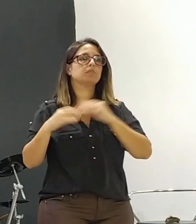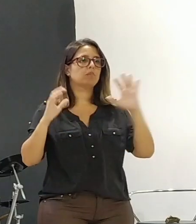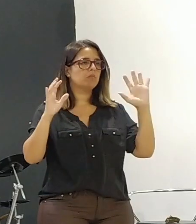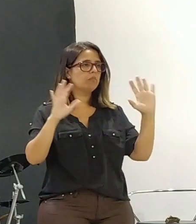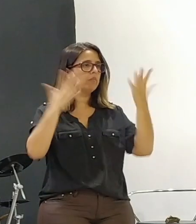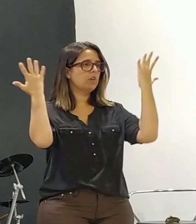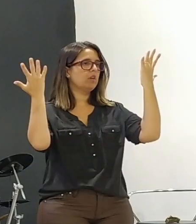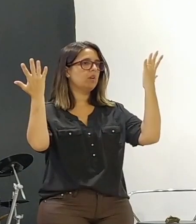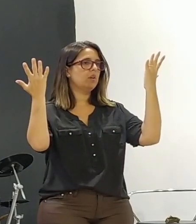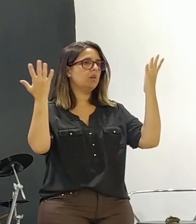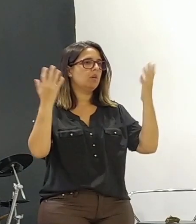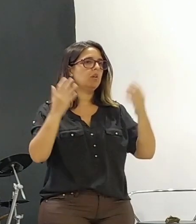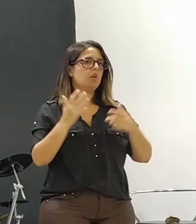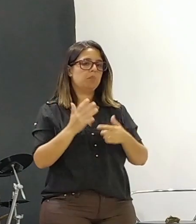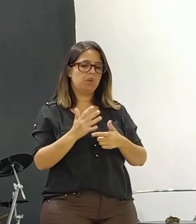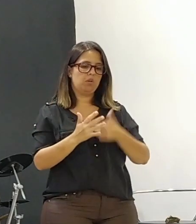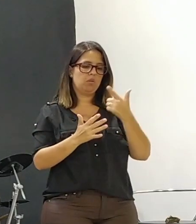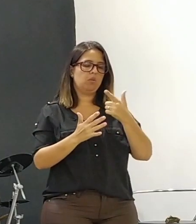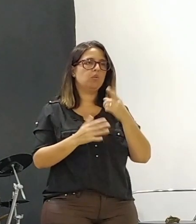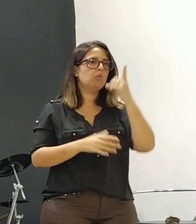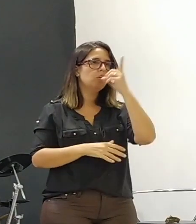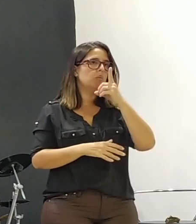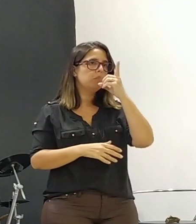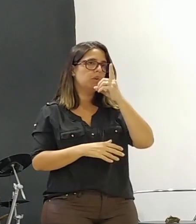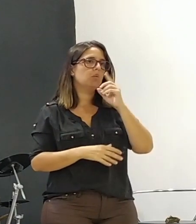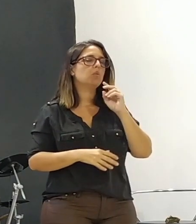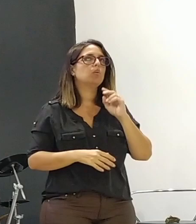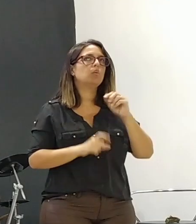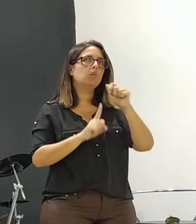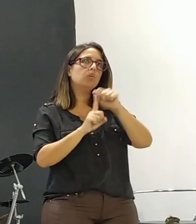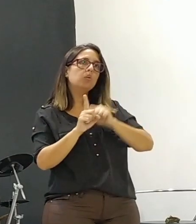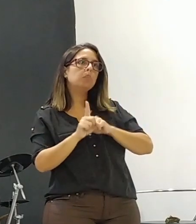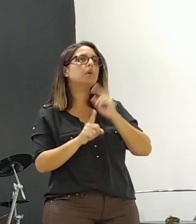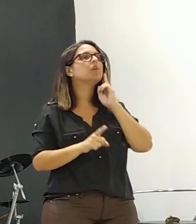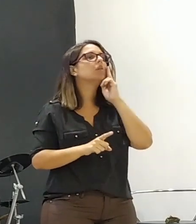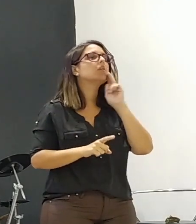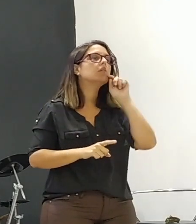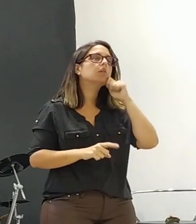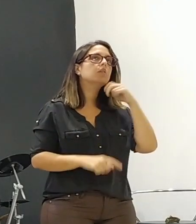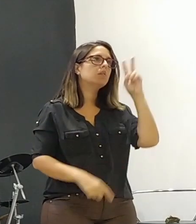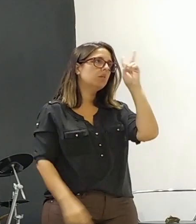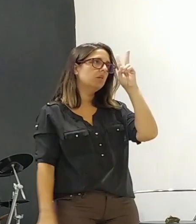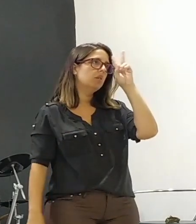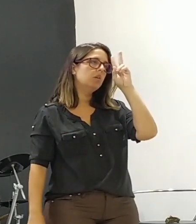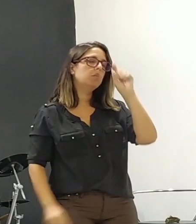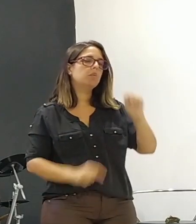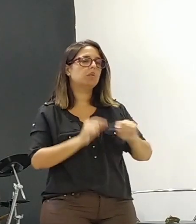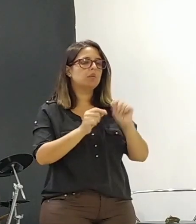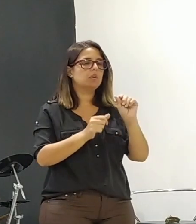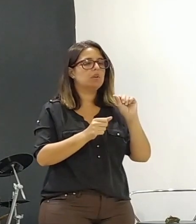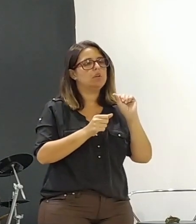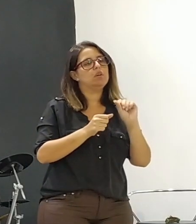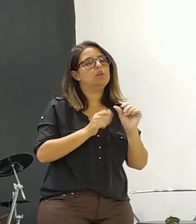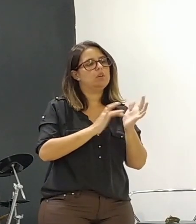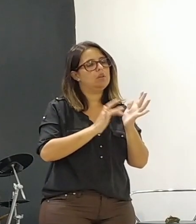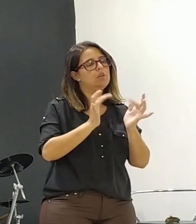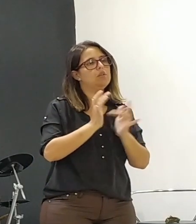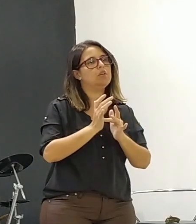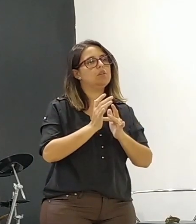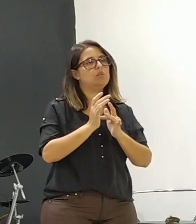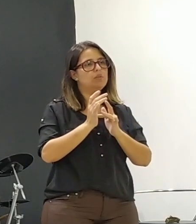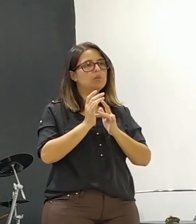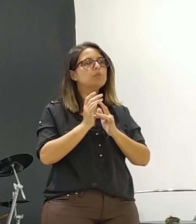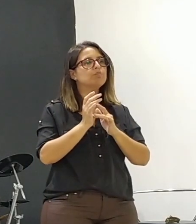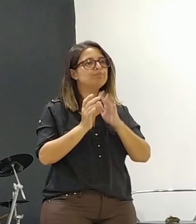celebramos aqui todo segundo domingo do mês, a ceia do Senhor. Estamos lembrando o que Jesus fez por nós naquela